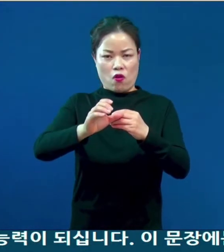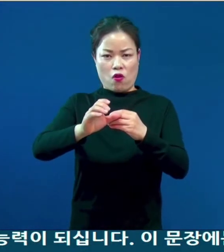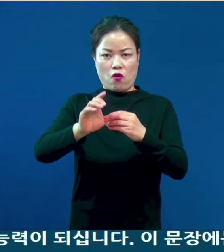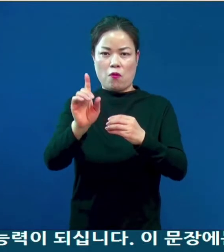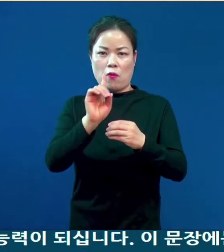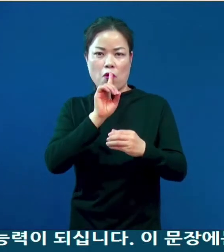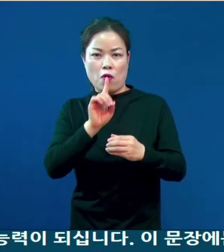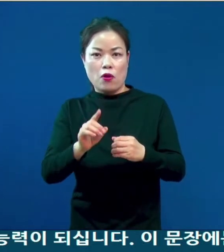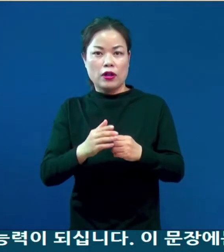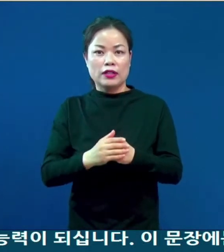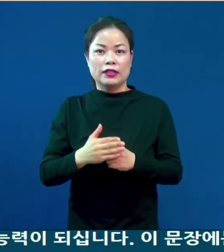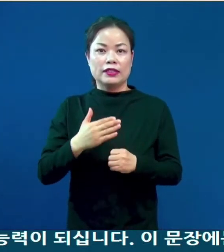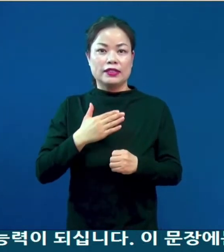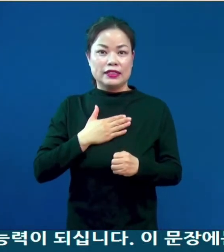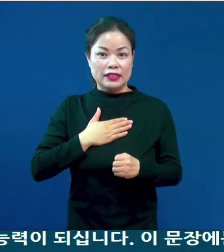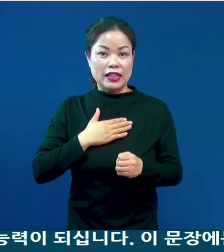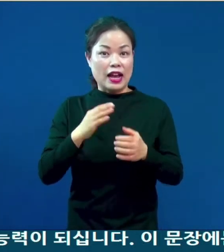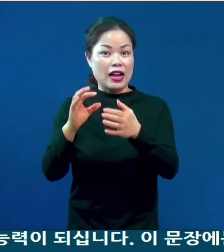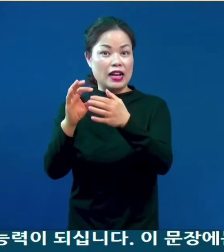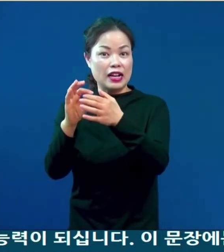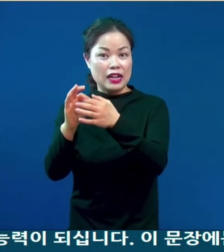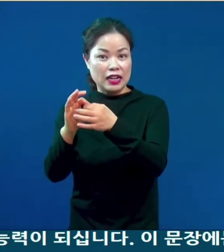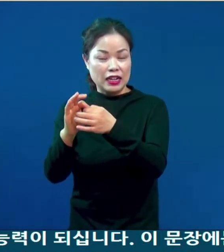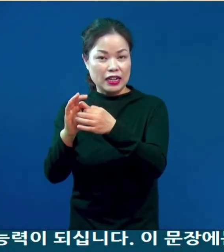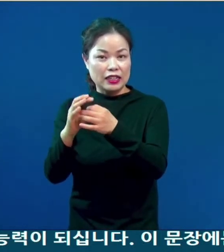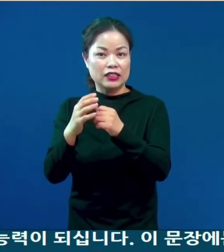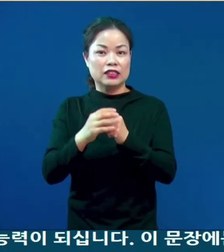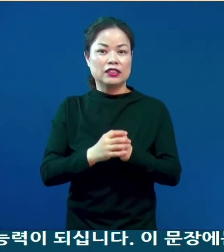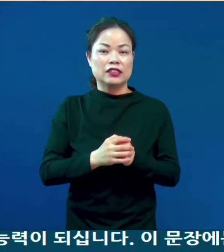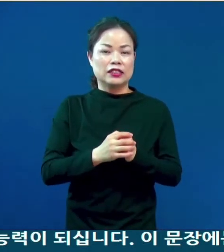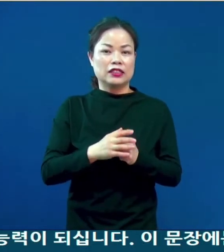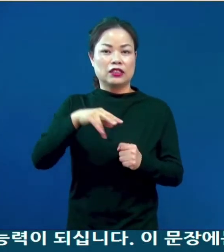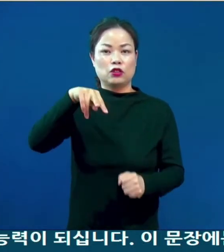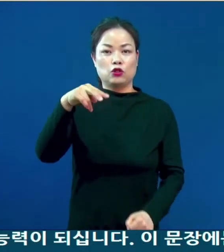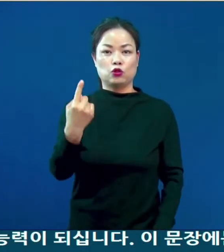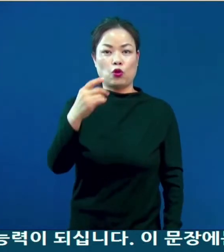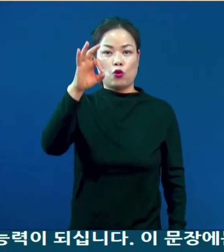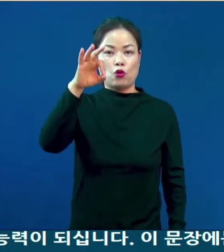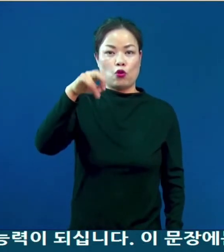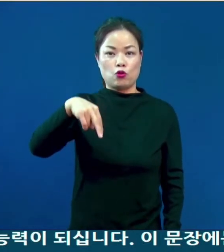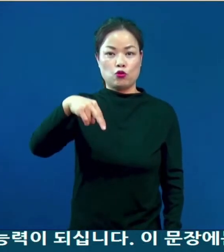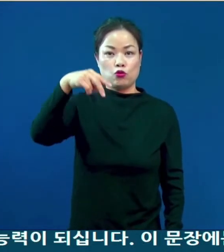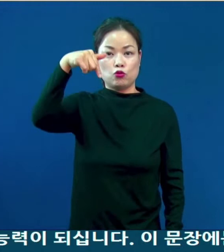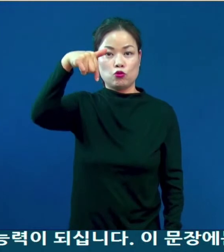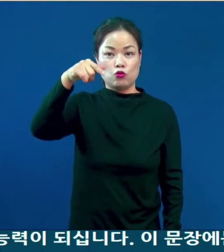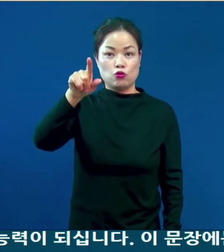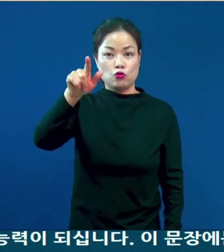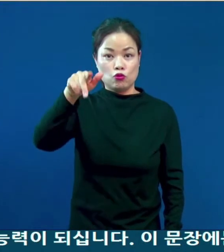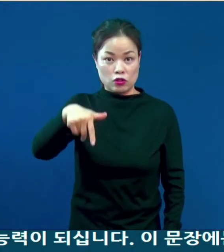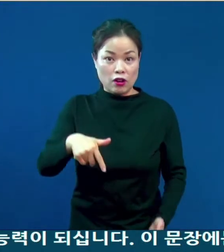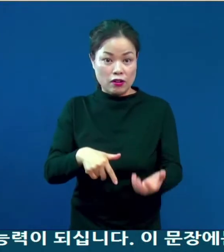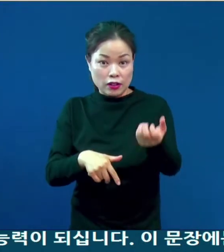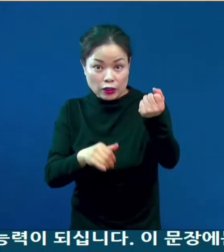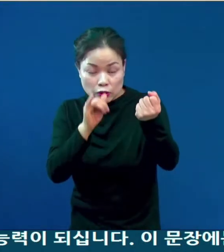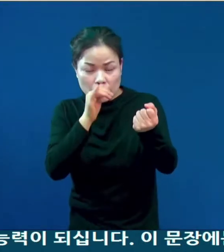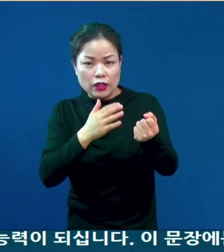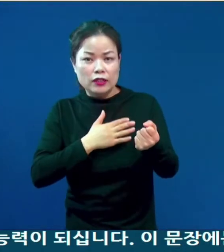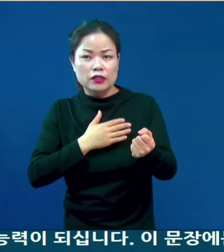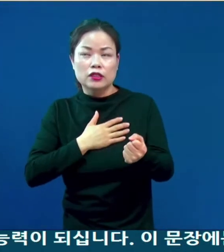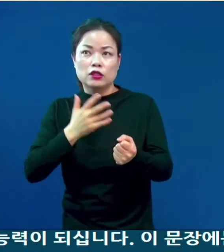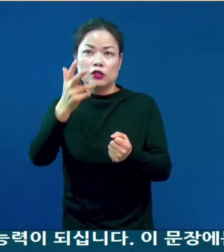바로 나의라고 하는 소유격입니다. 다윗은 그저 여호와가